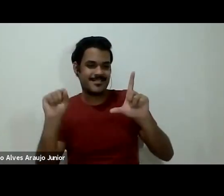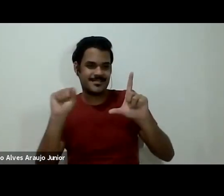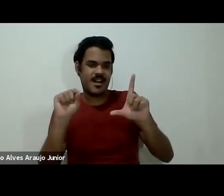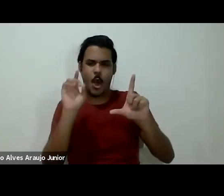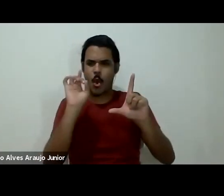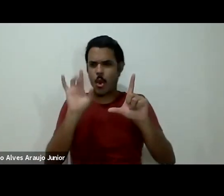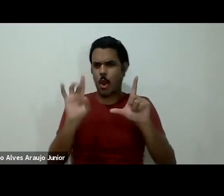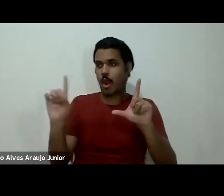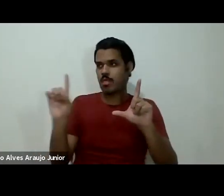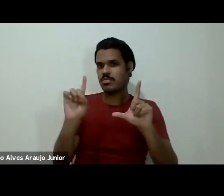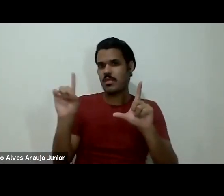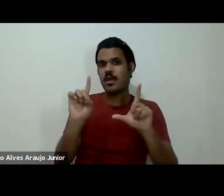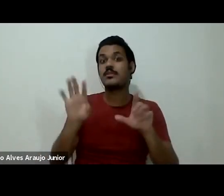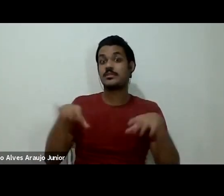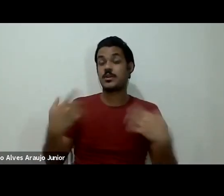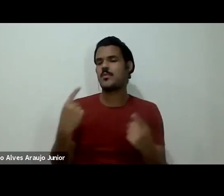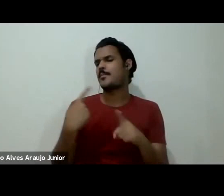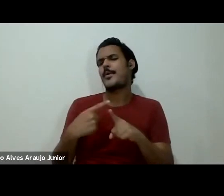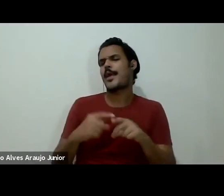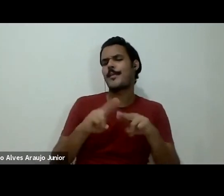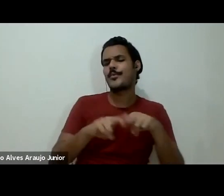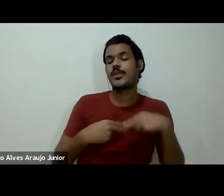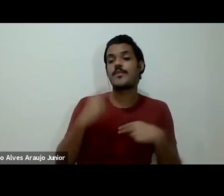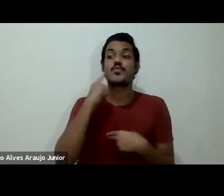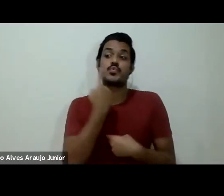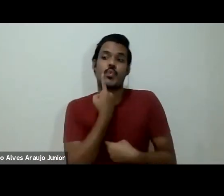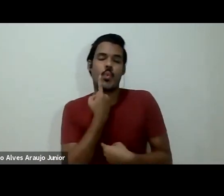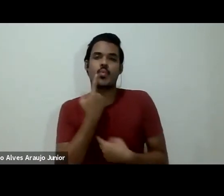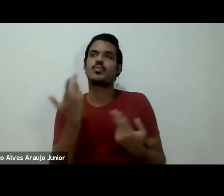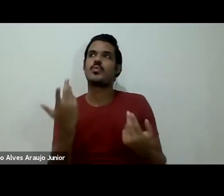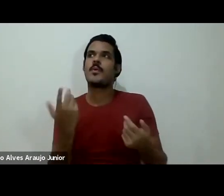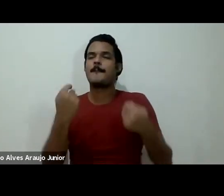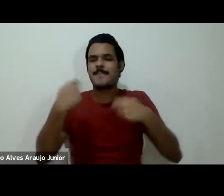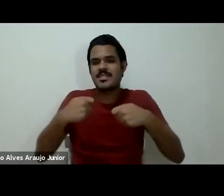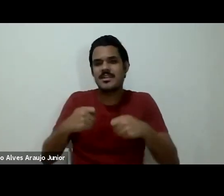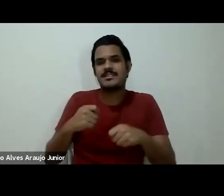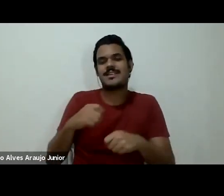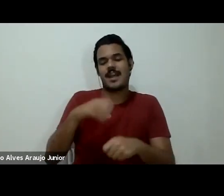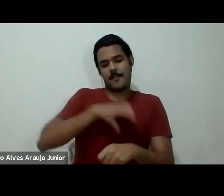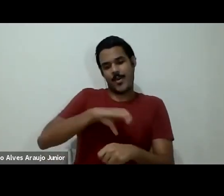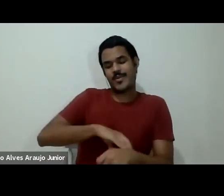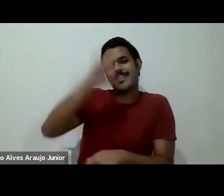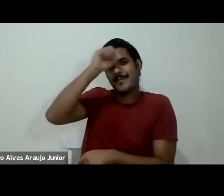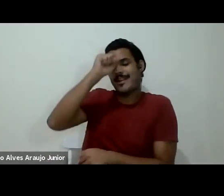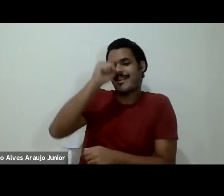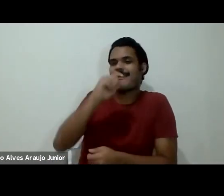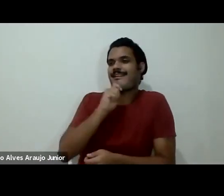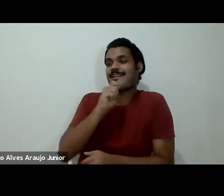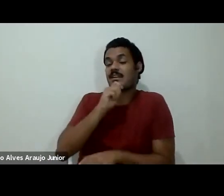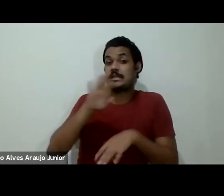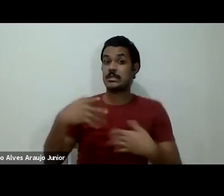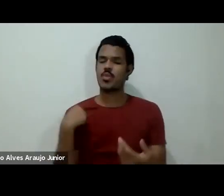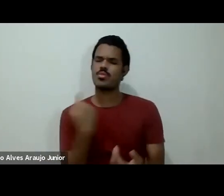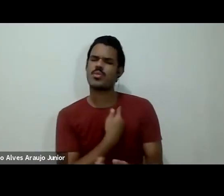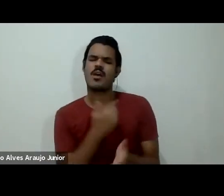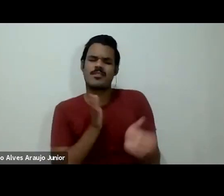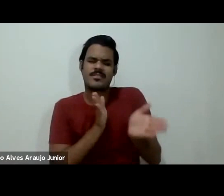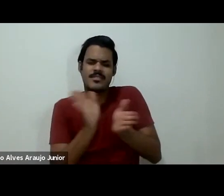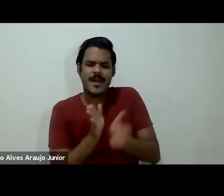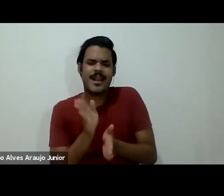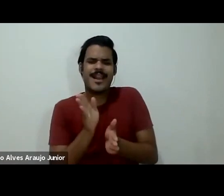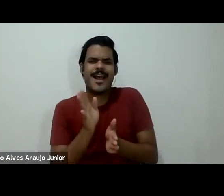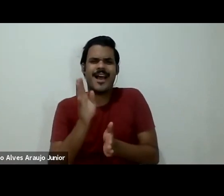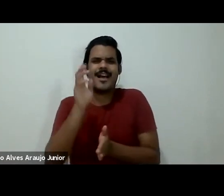muitos surdos e surdas carecem da aprendizagem da língua portuguesa. E nós precisamos pensar em acessibilidade quando